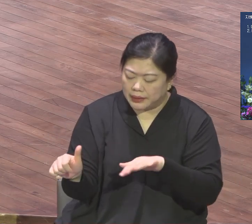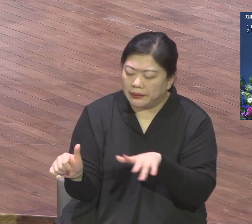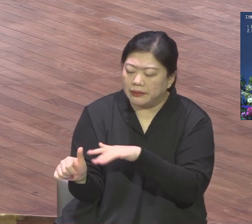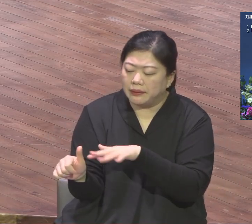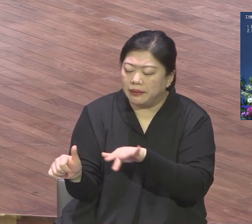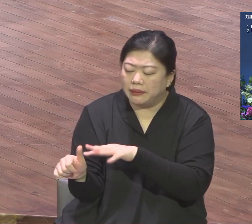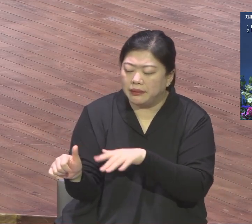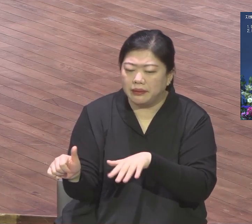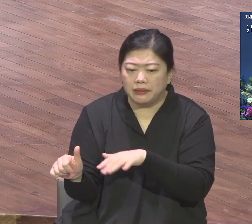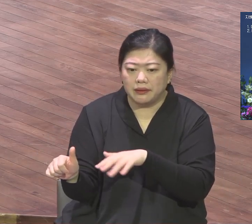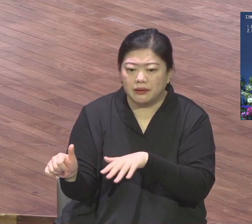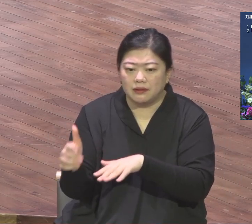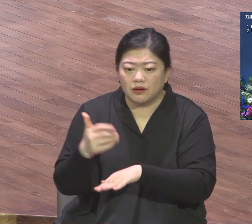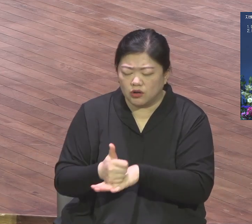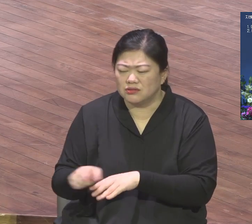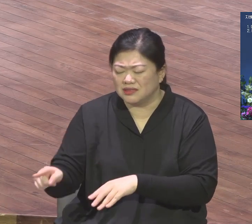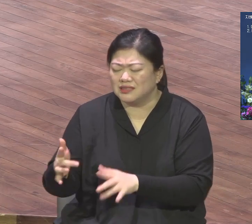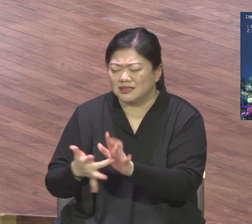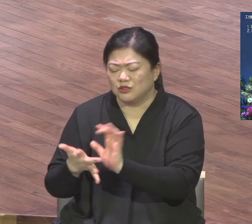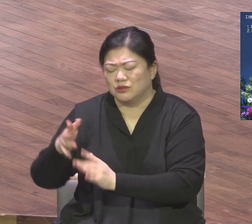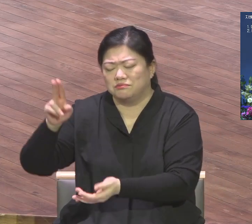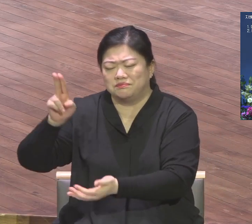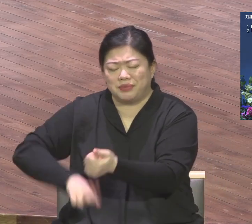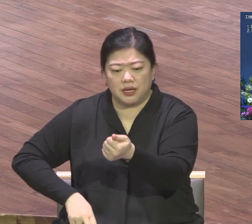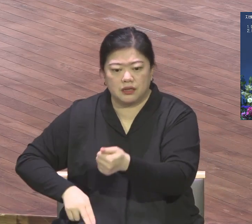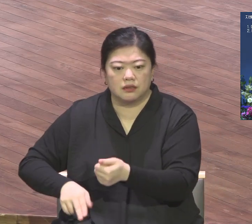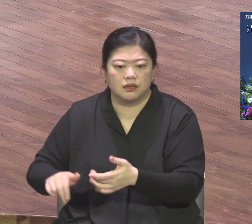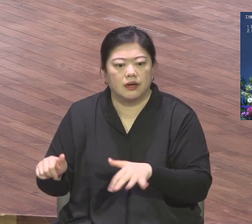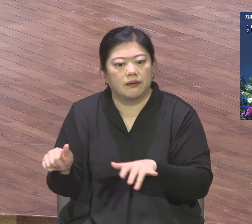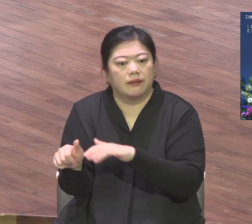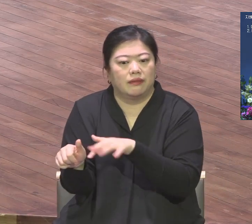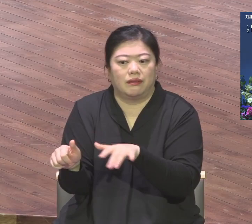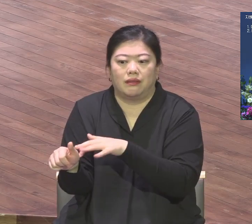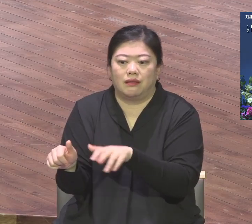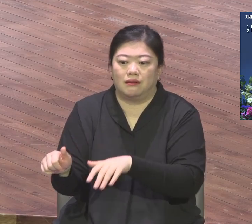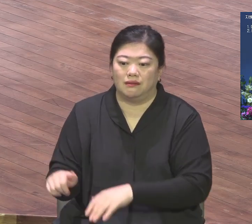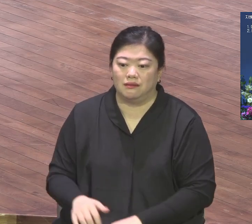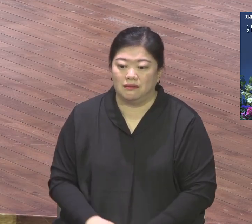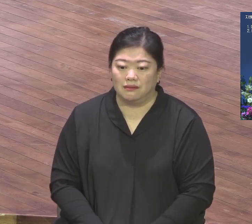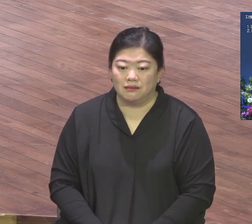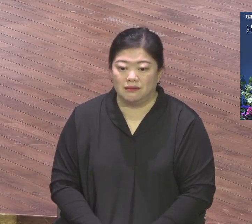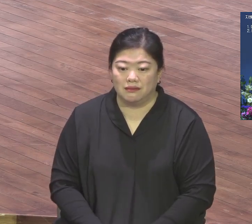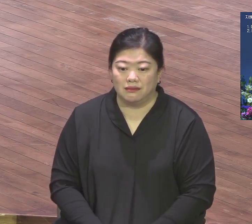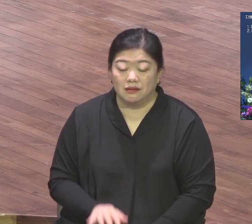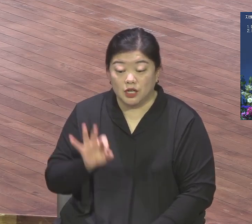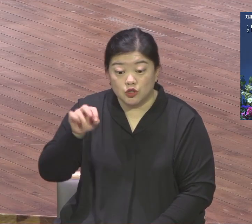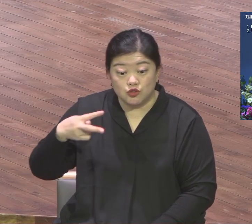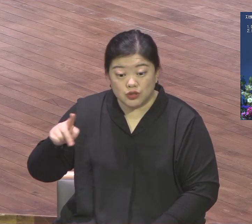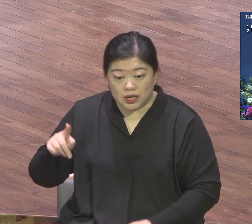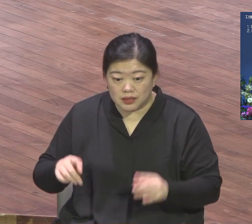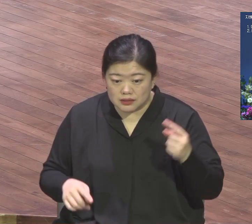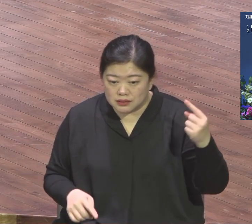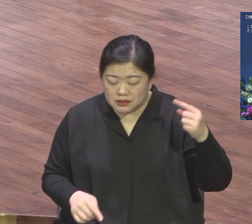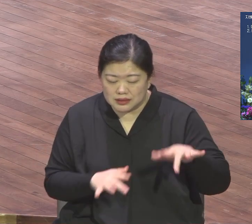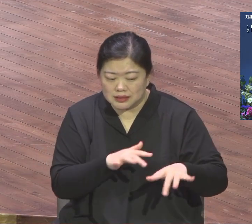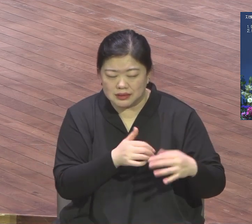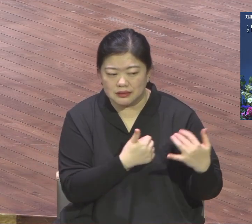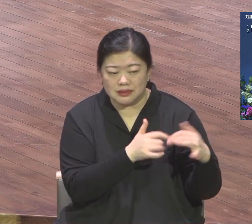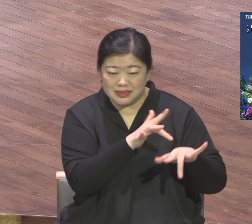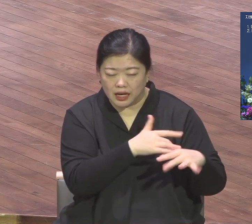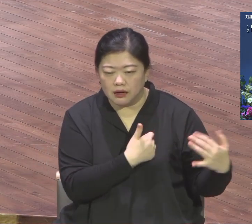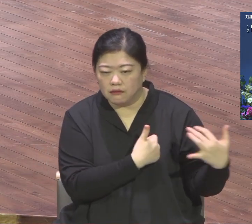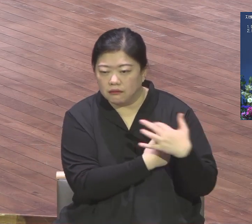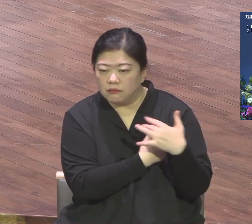마귀가 예수 팔려는 생각을 유다의 마음에 넣으려 했다. 그리고 유다가 그 생각을 어떻게